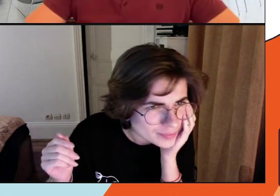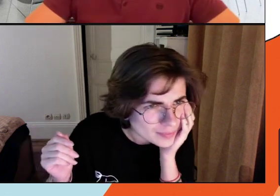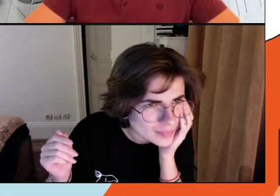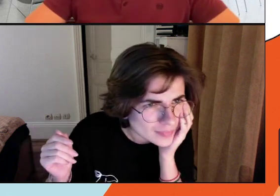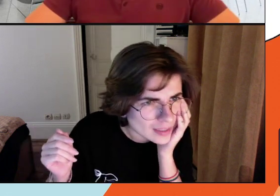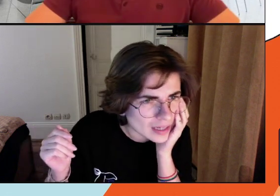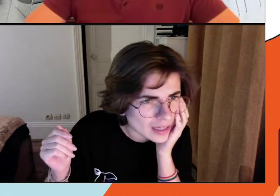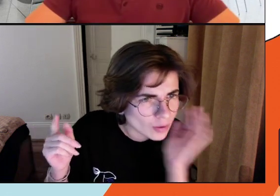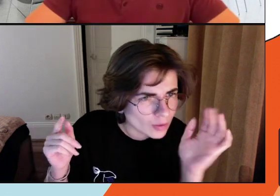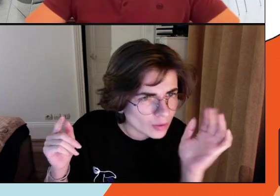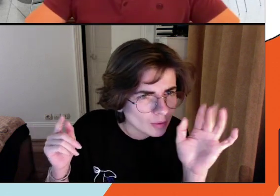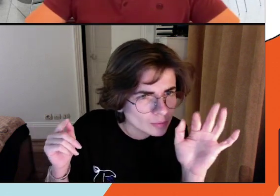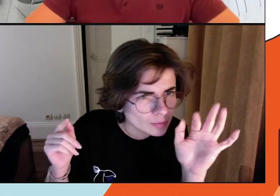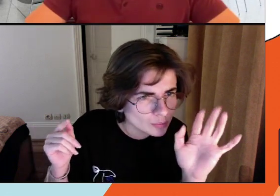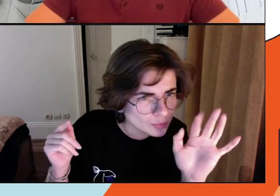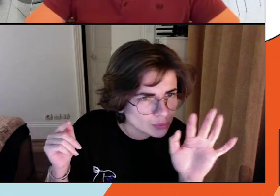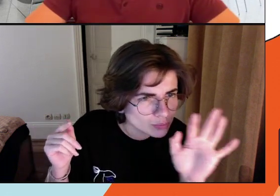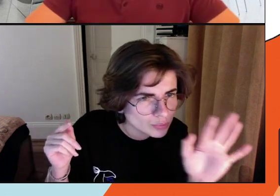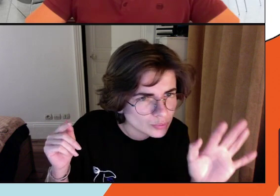Alors,